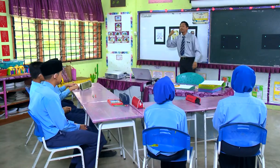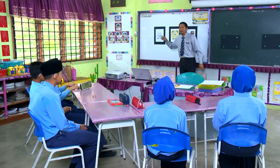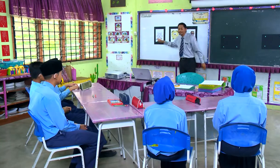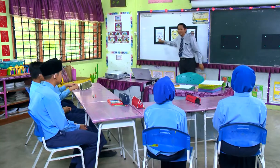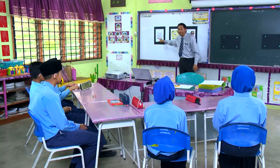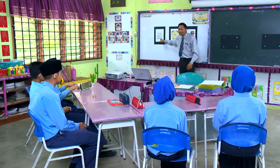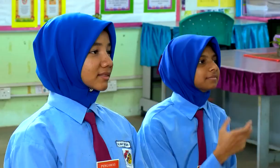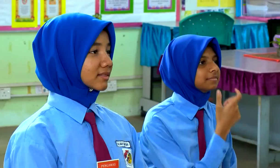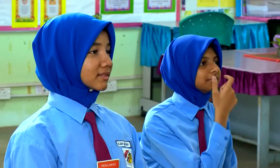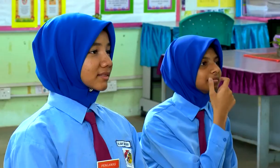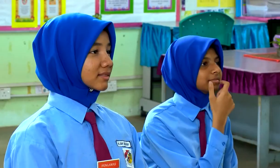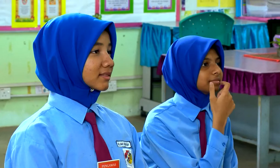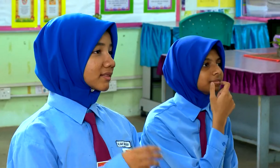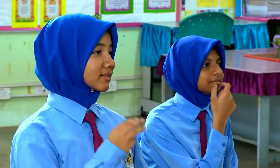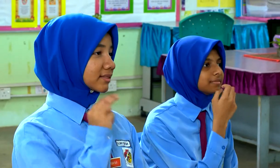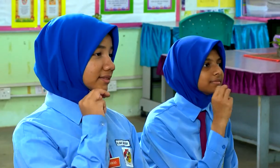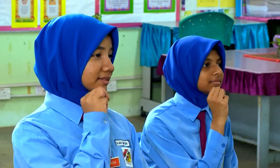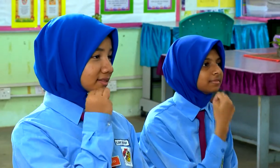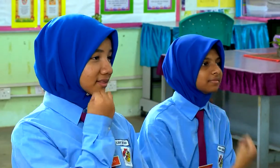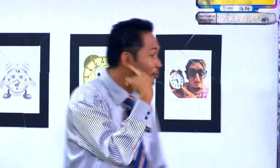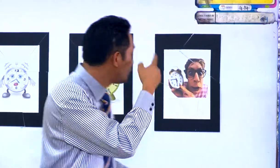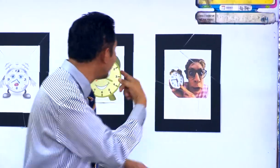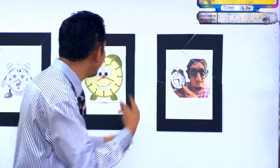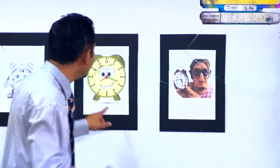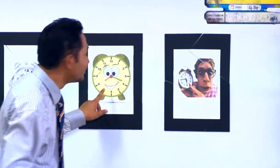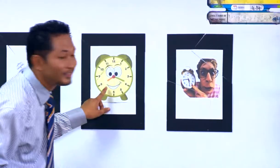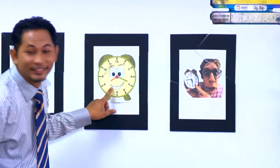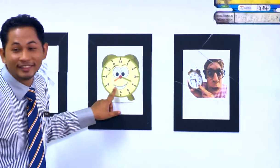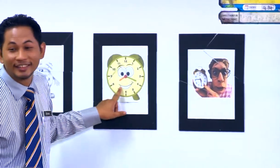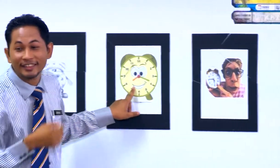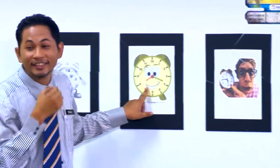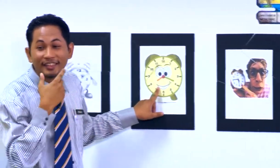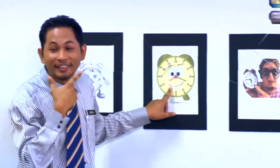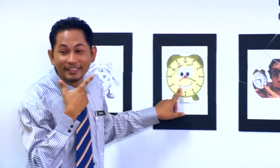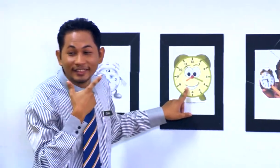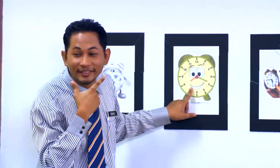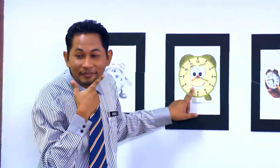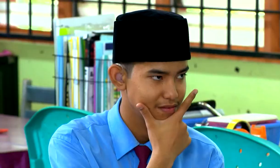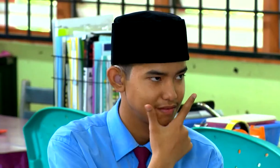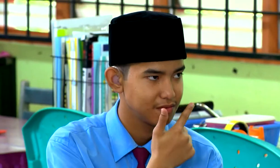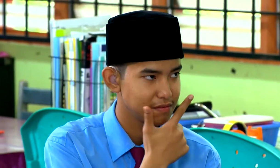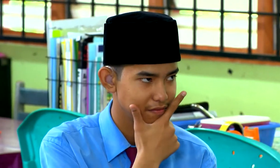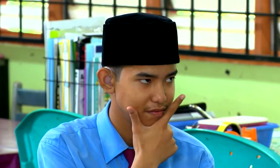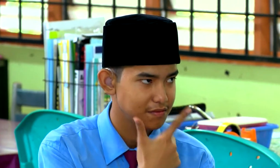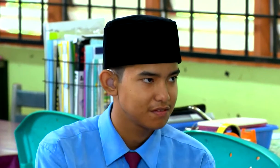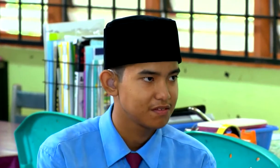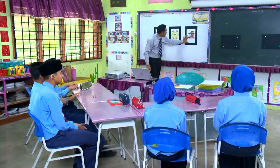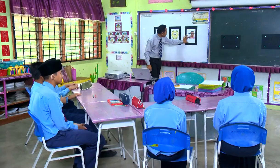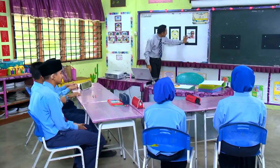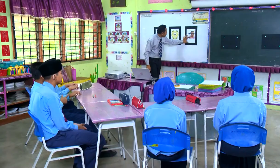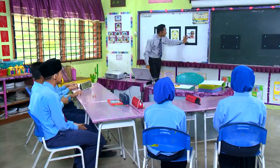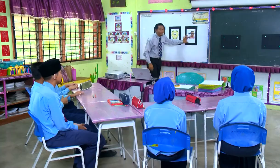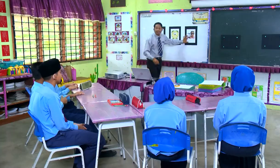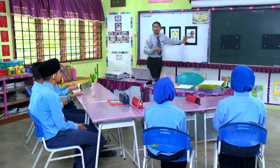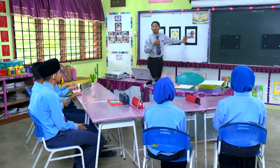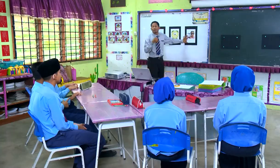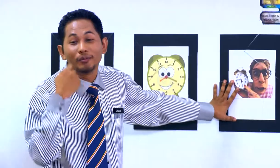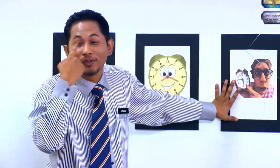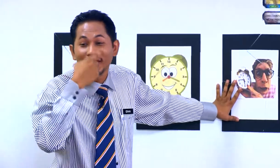apa? Masa. Ini muka dia? Mani. Senyum. Okey, ini muka. Muka dia